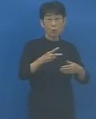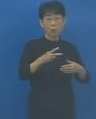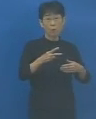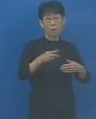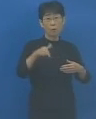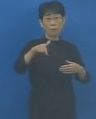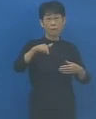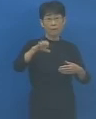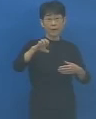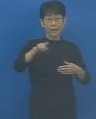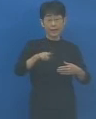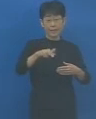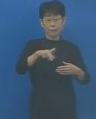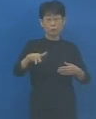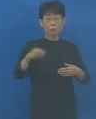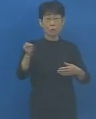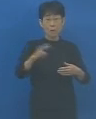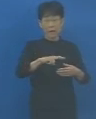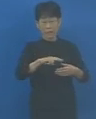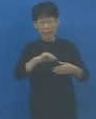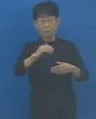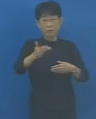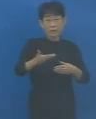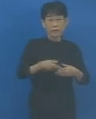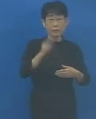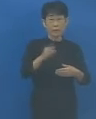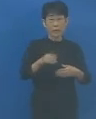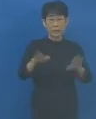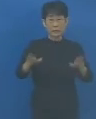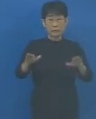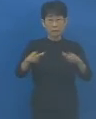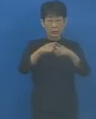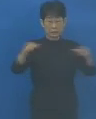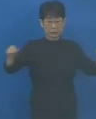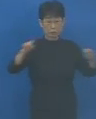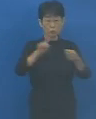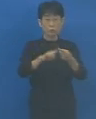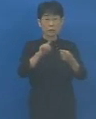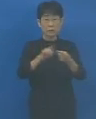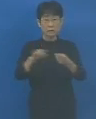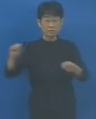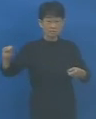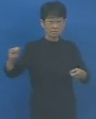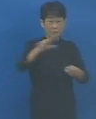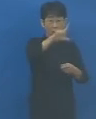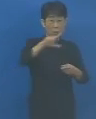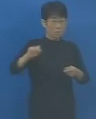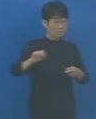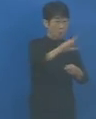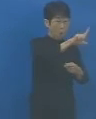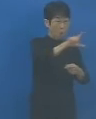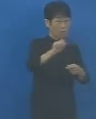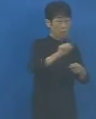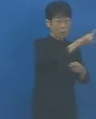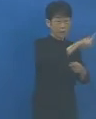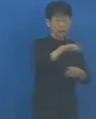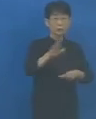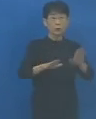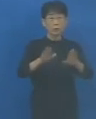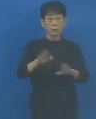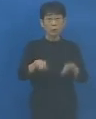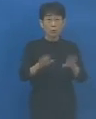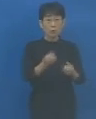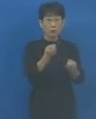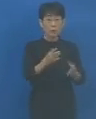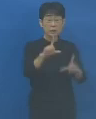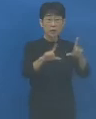っているのではないだろうか。でなんとなれば全国は今一気に上がってきています。でこの新型コロナは不思議なものでありま